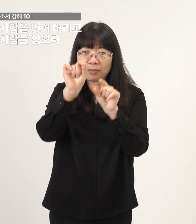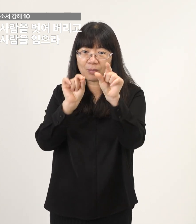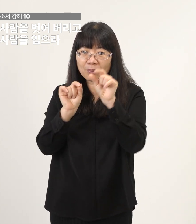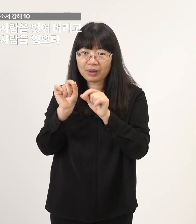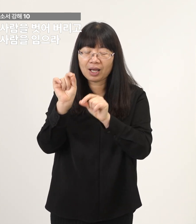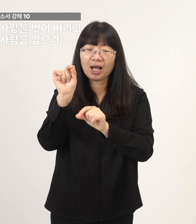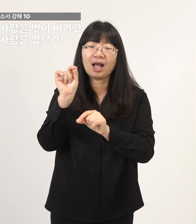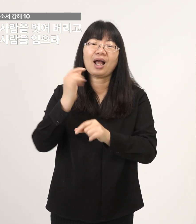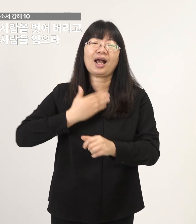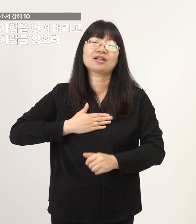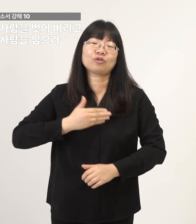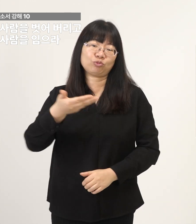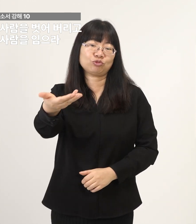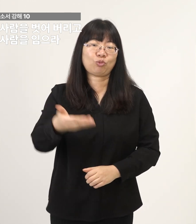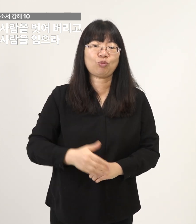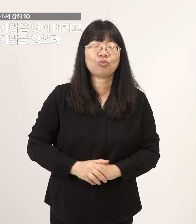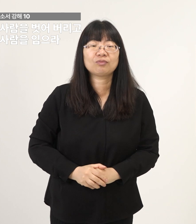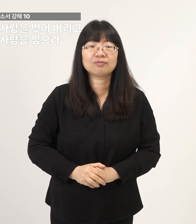우선